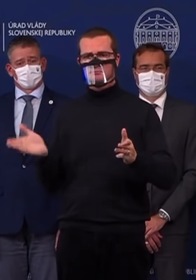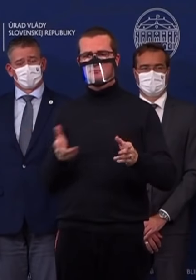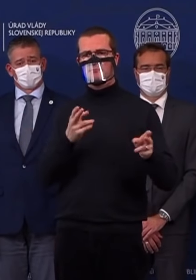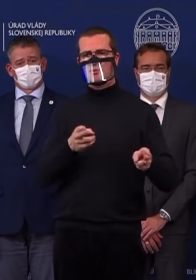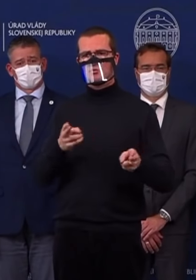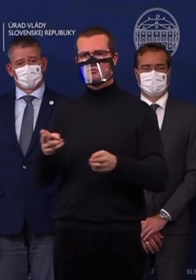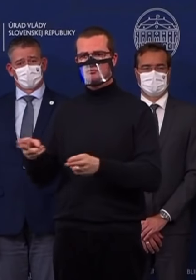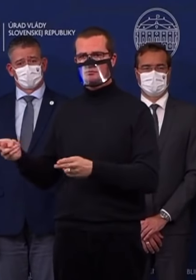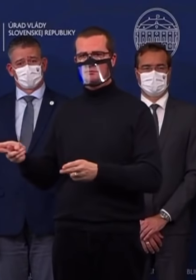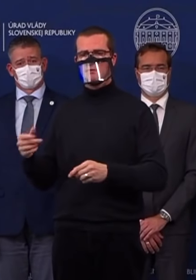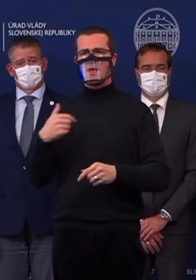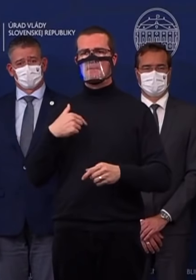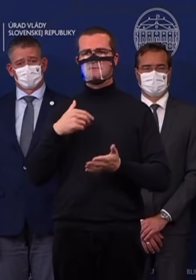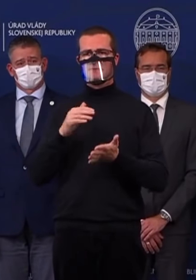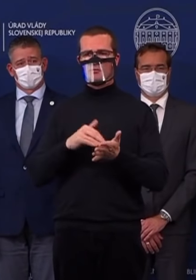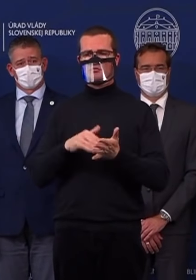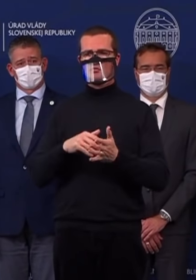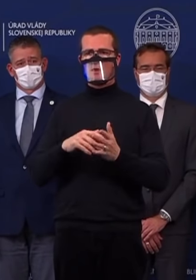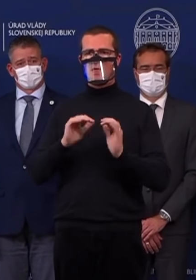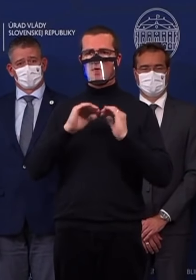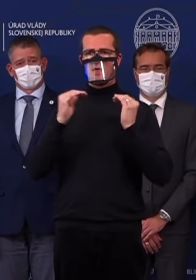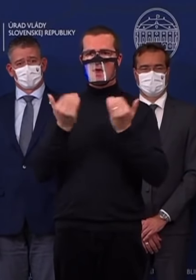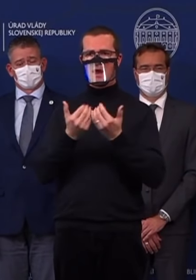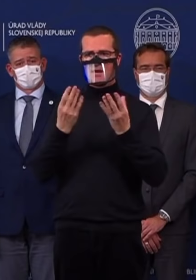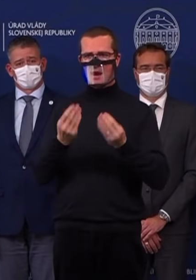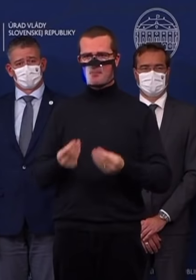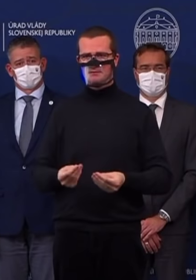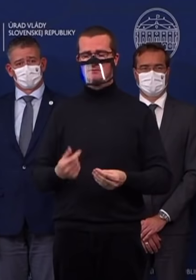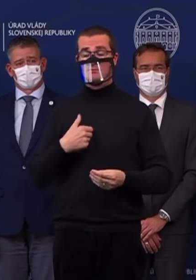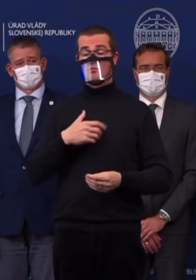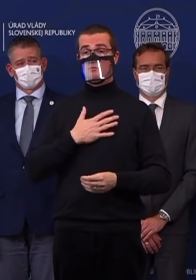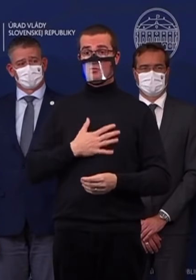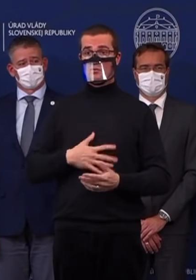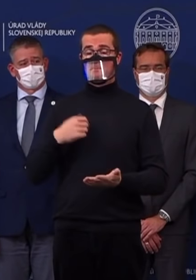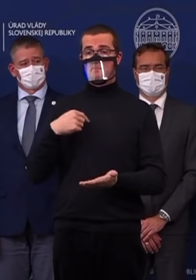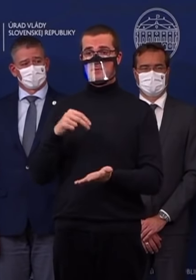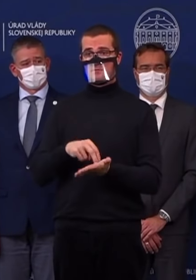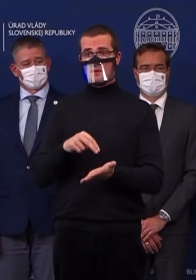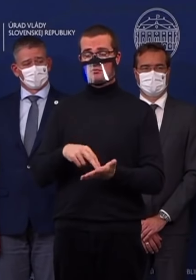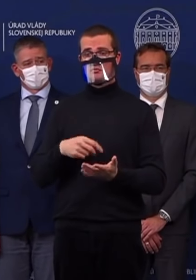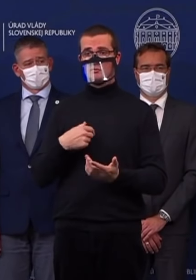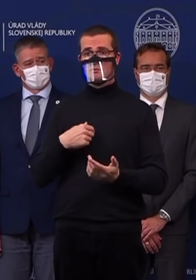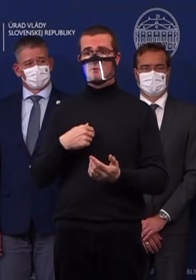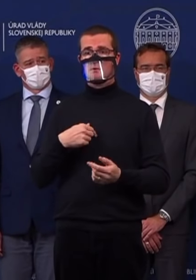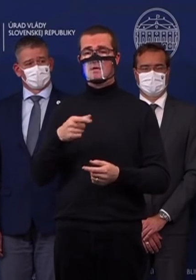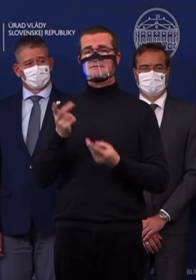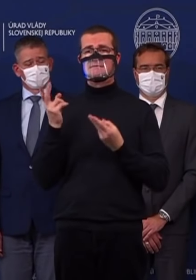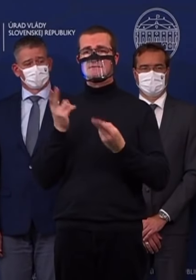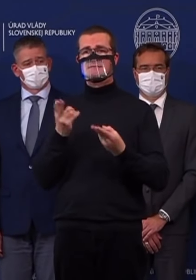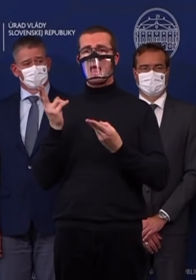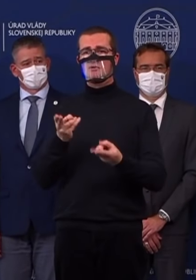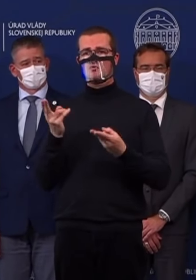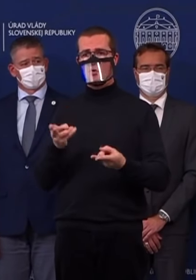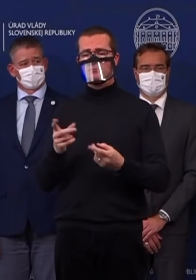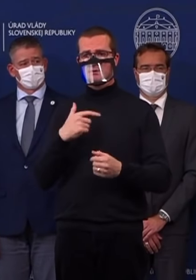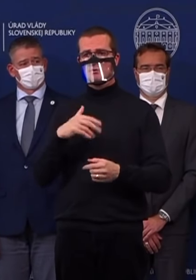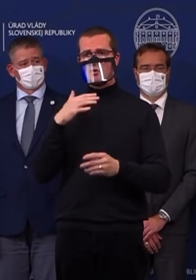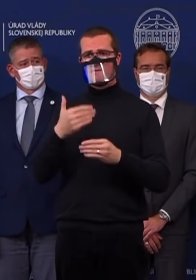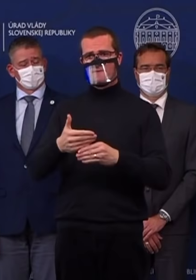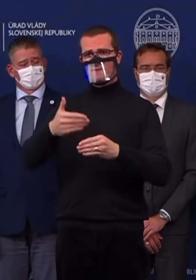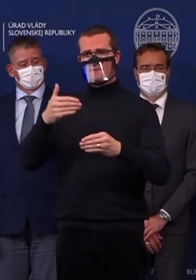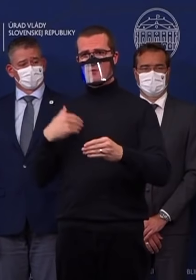sme plne využili ich kapacity. Budeme radi, keď sa nám podarí zásobiť potrebným materiálom v dostatočnom